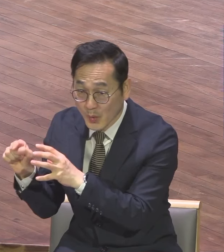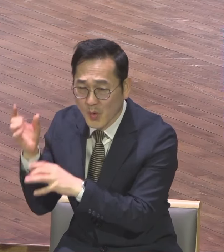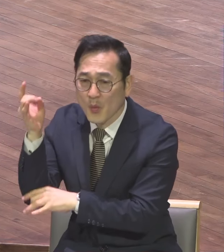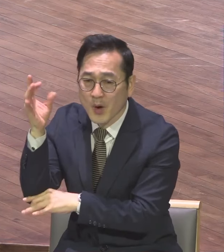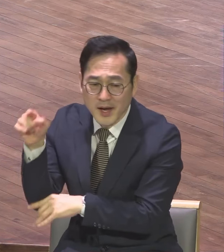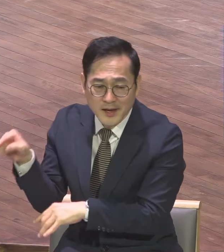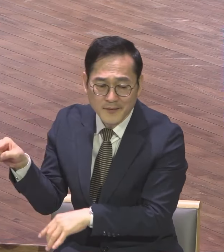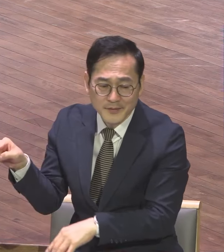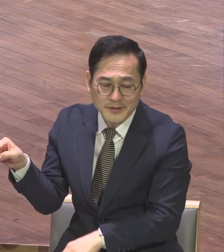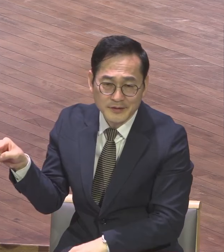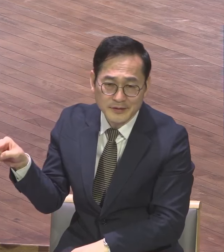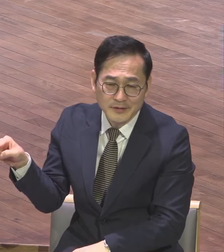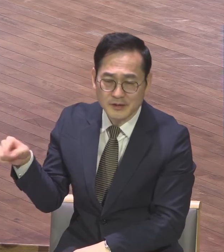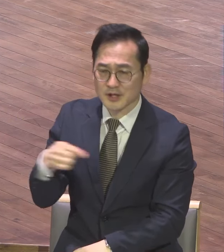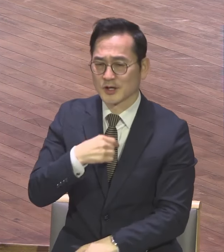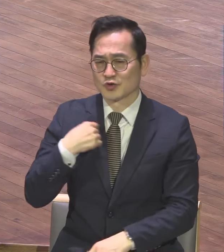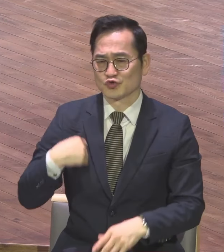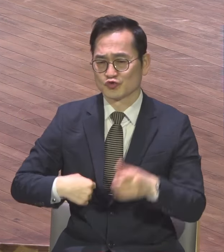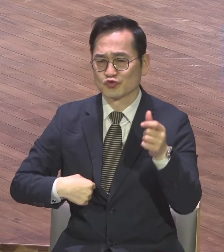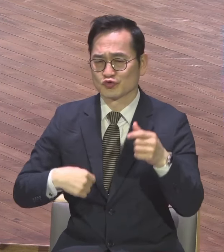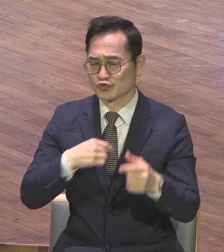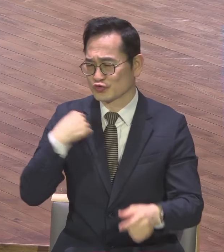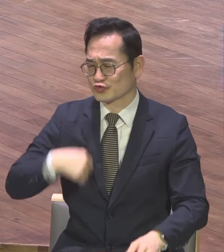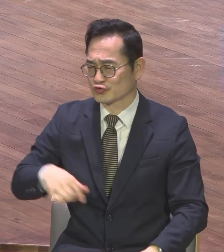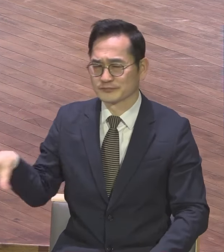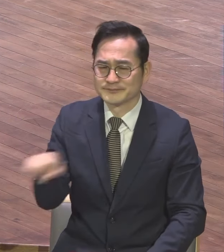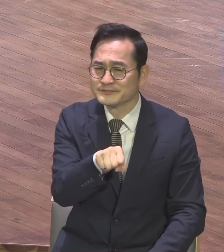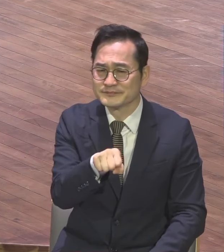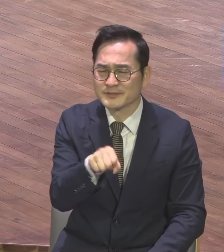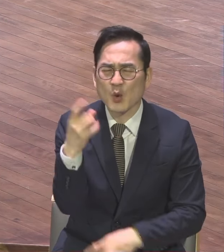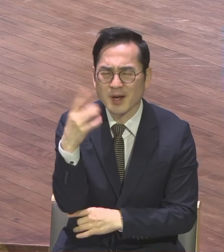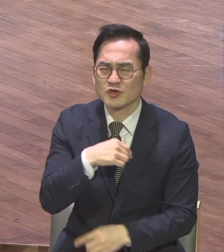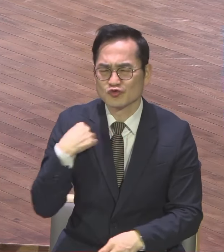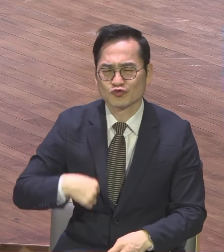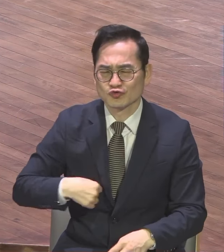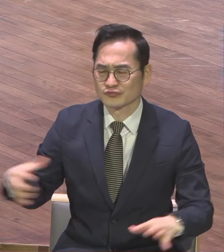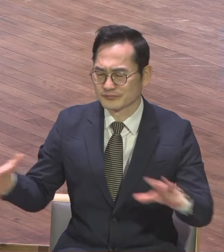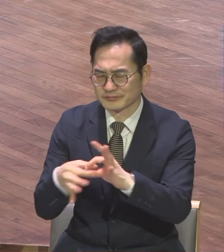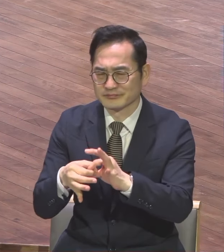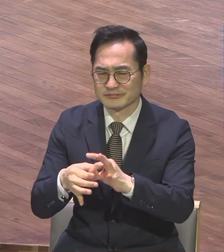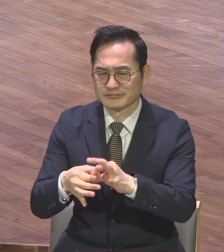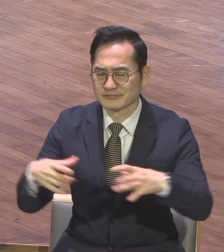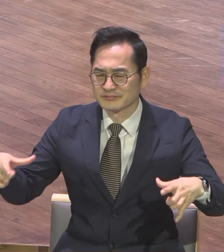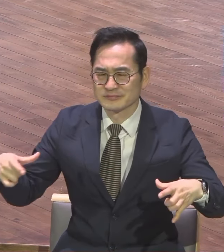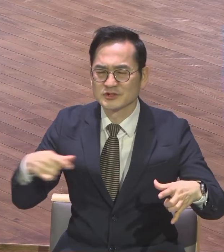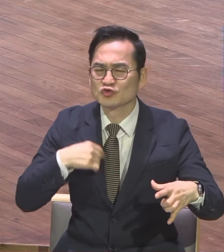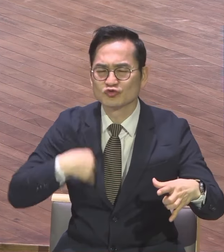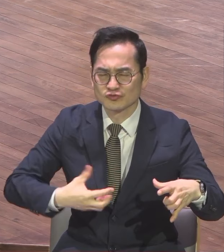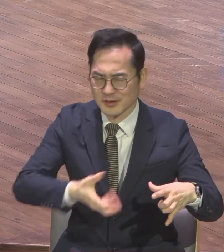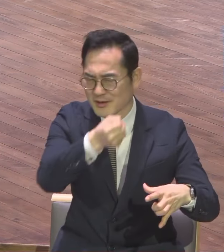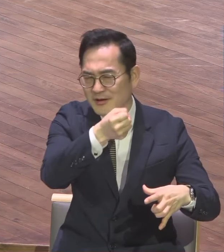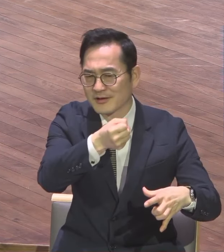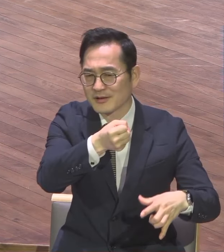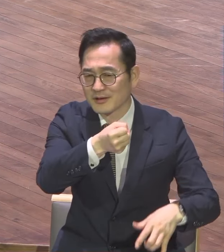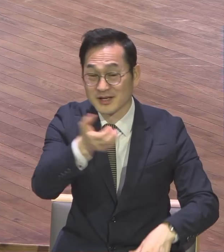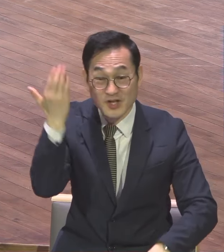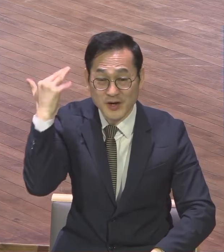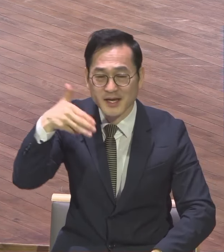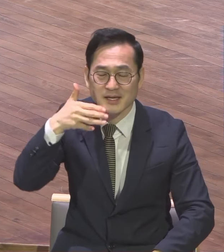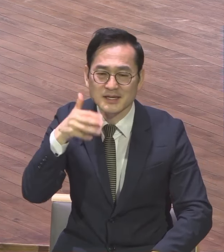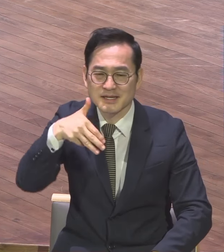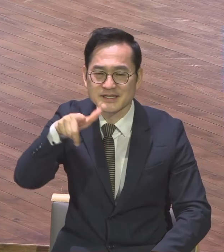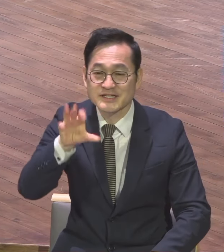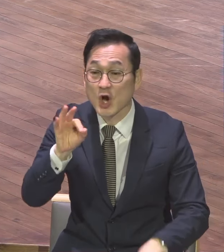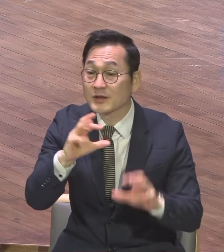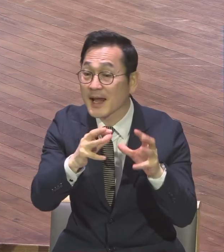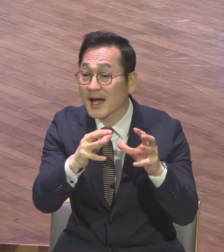원래는 중국 영토였지요. 옛날에 그 중국이 되기 전에